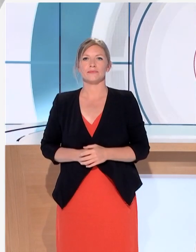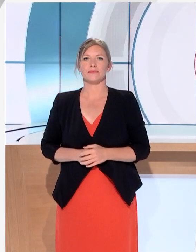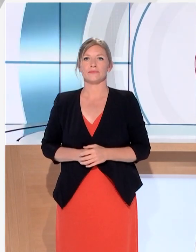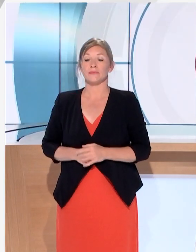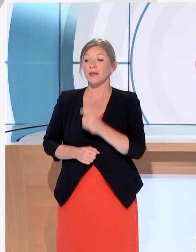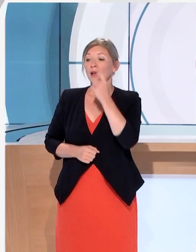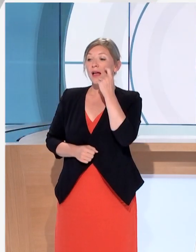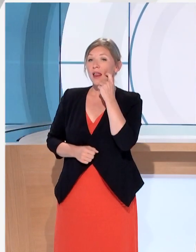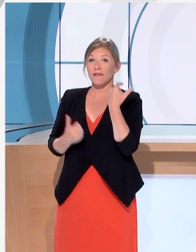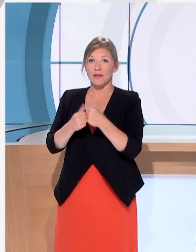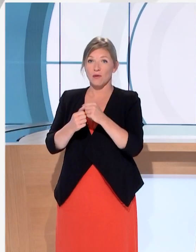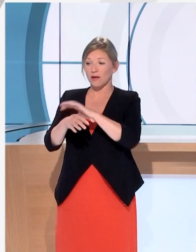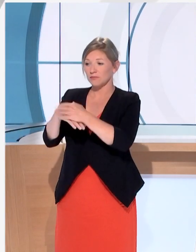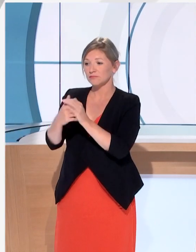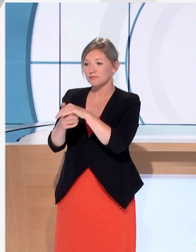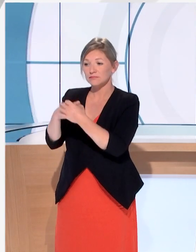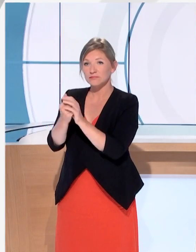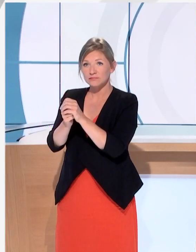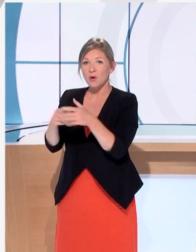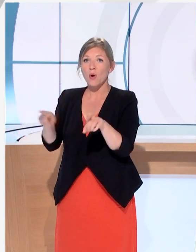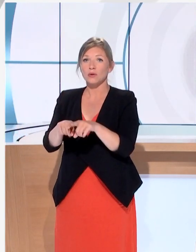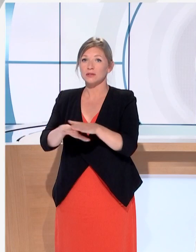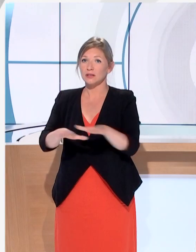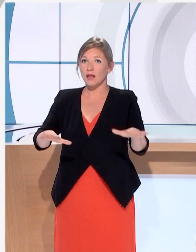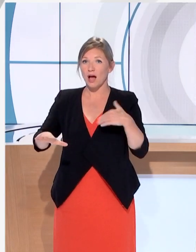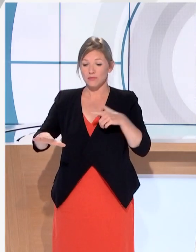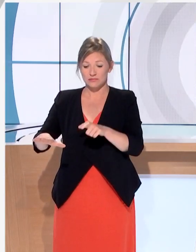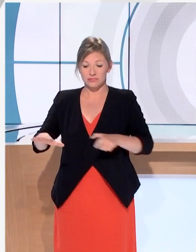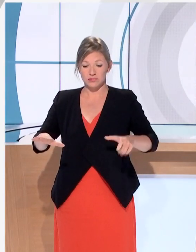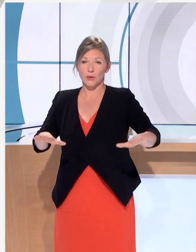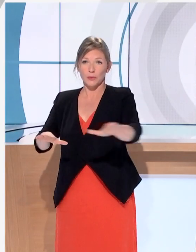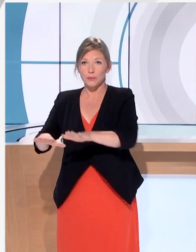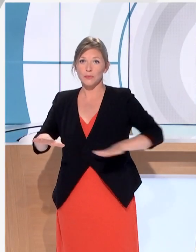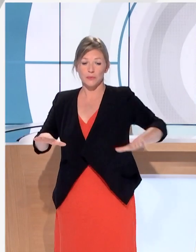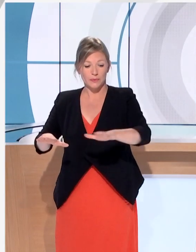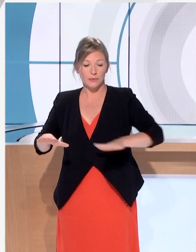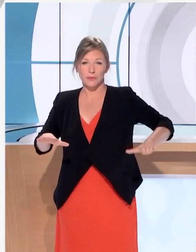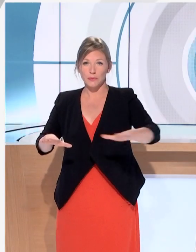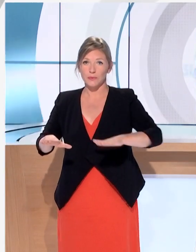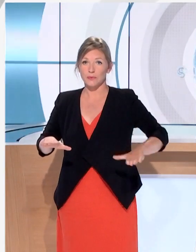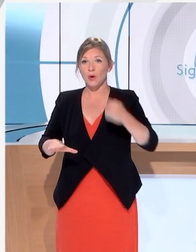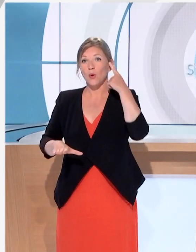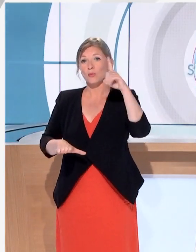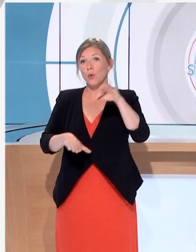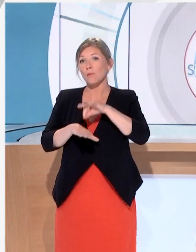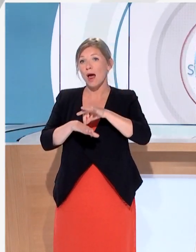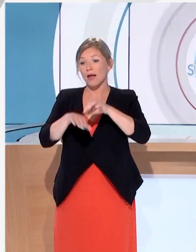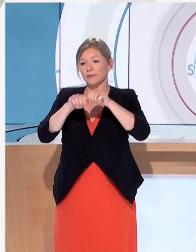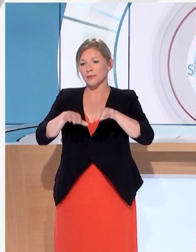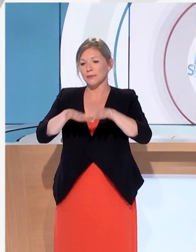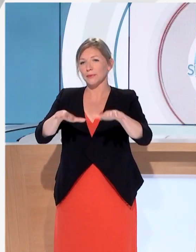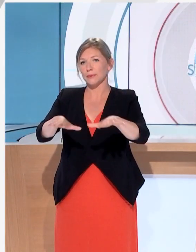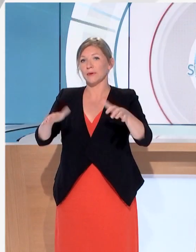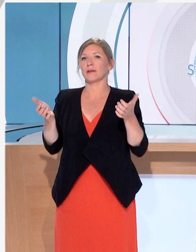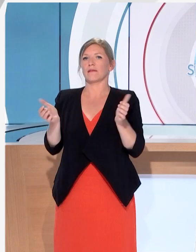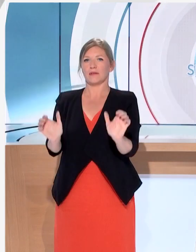On va donc demander aux élèves de désinfecter les mains avec ce produit-là et avec celui-ci et la lingette, nettoyer chaque table en fait. Voilà,